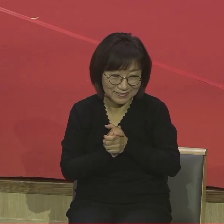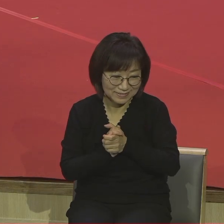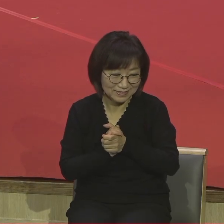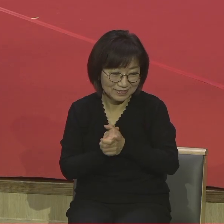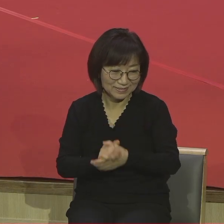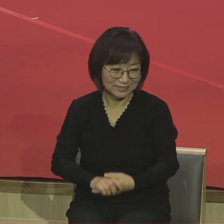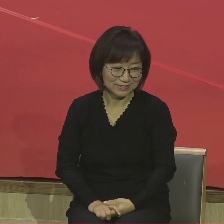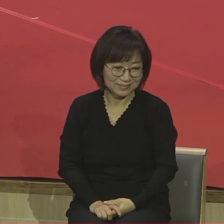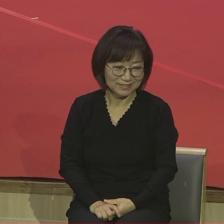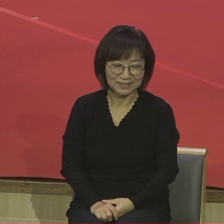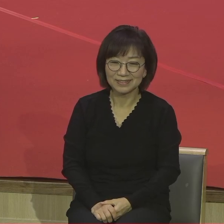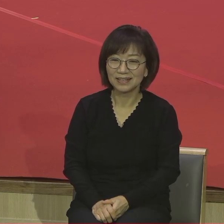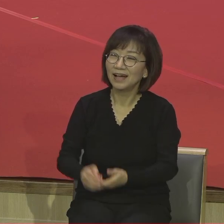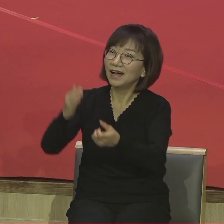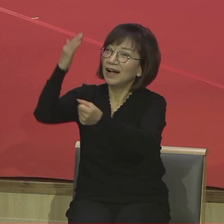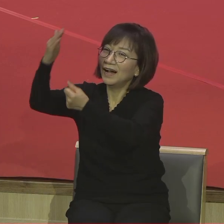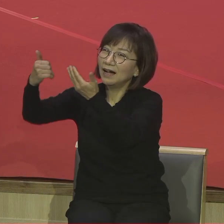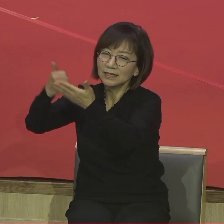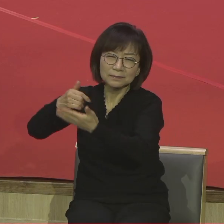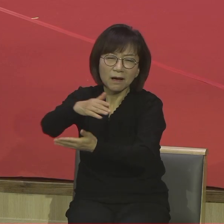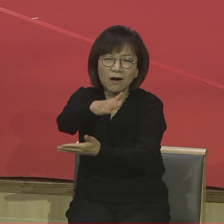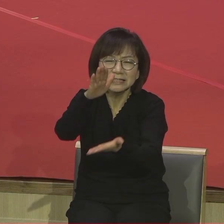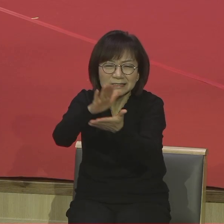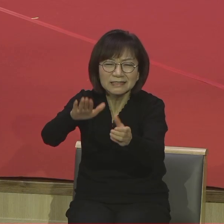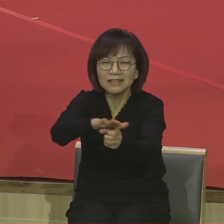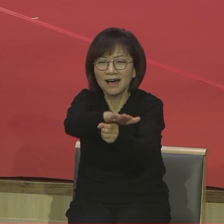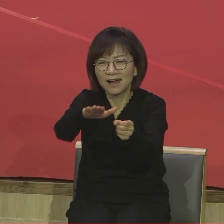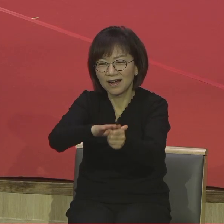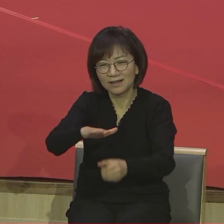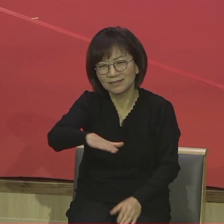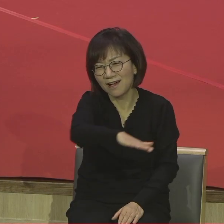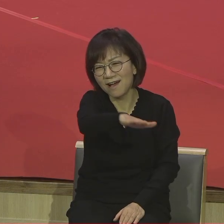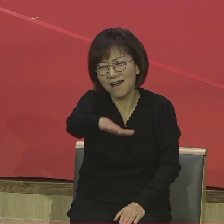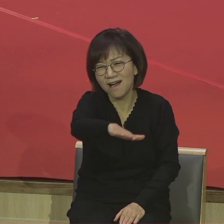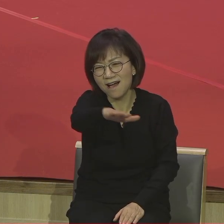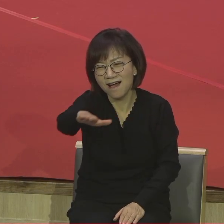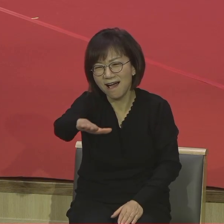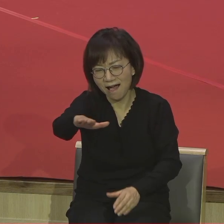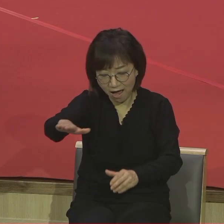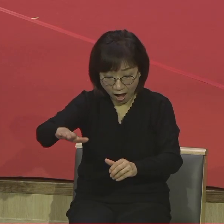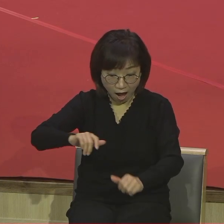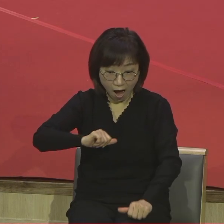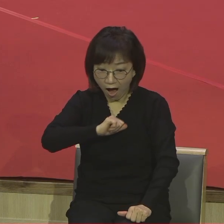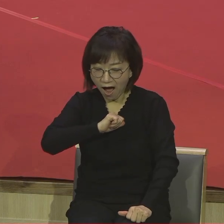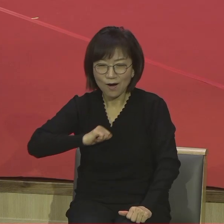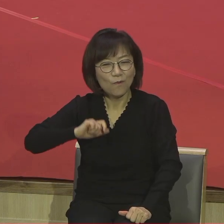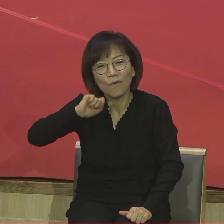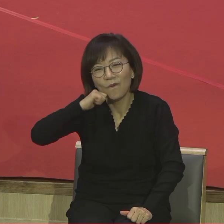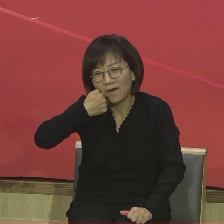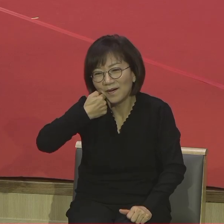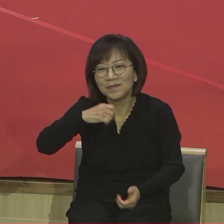하나님께서 우리를 얼마나 사랑하느냐, 그 사랑하는 기쁨 이기지를 못해요.